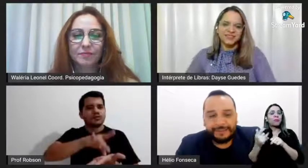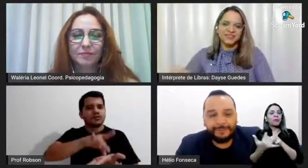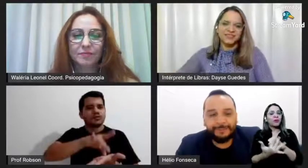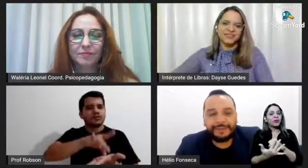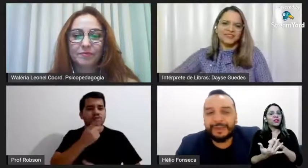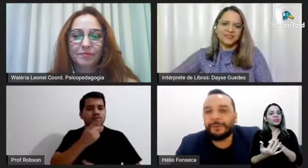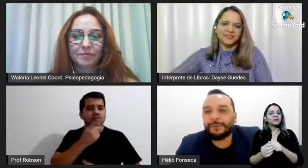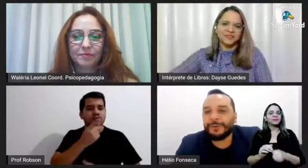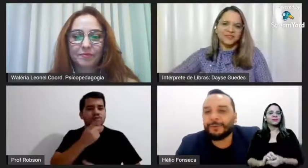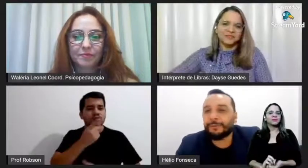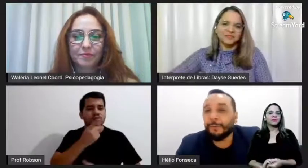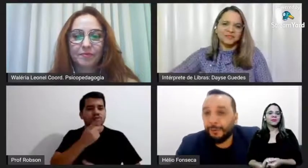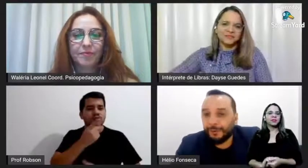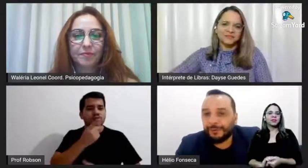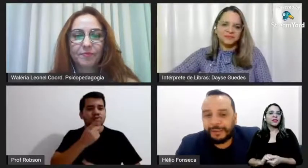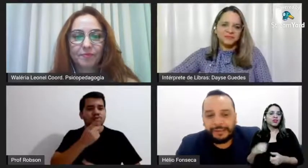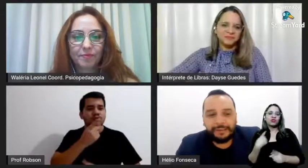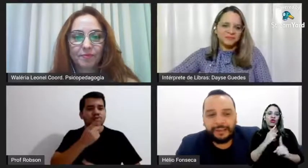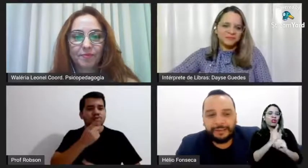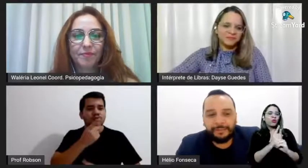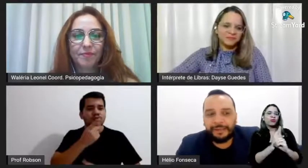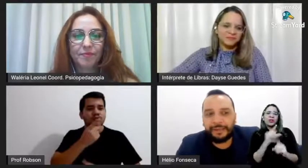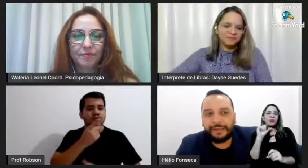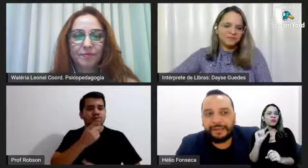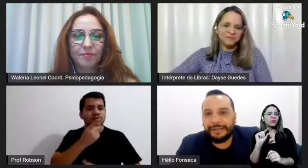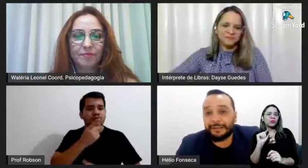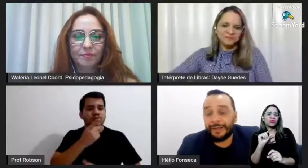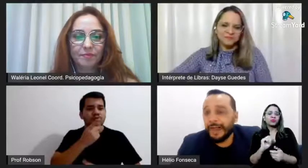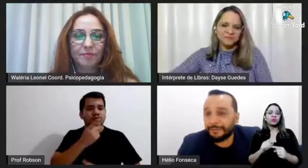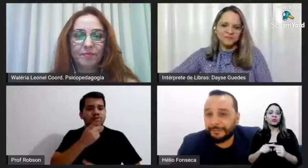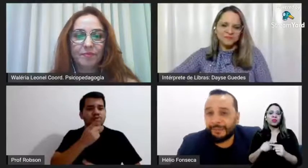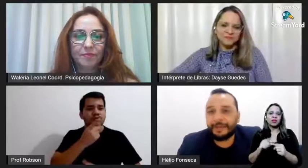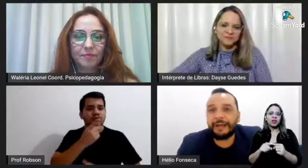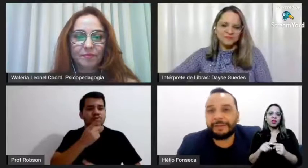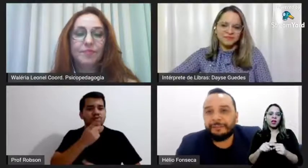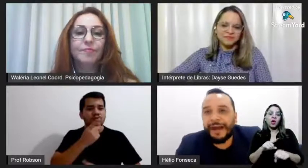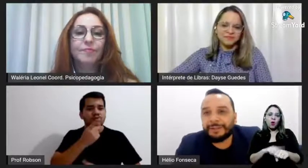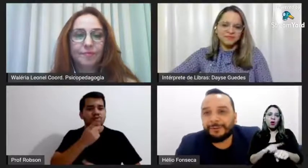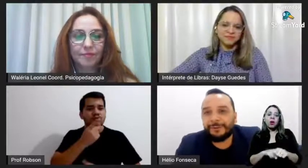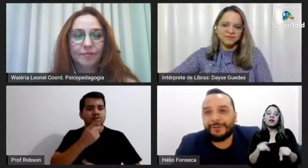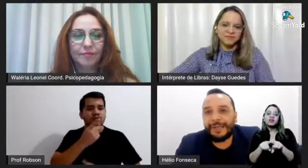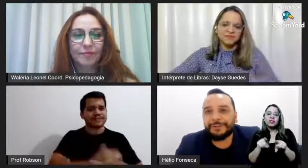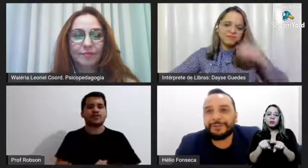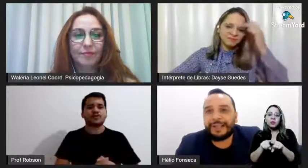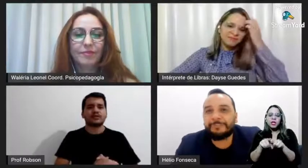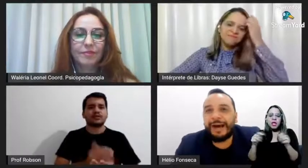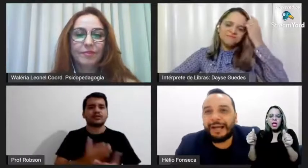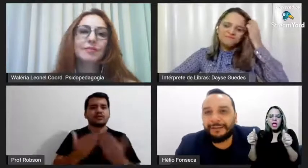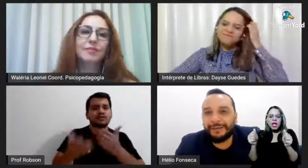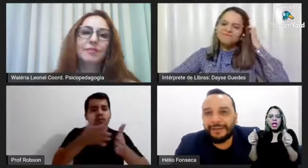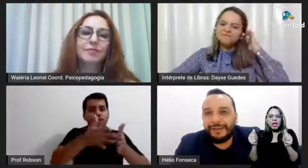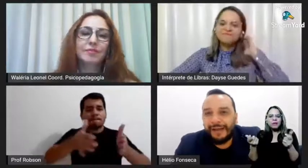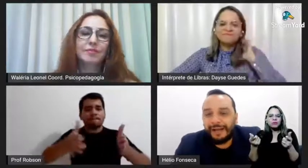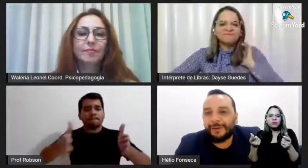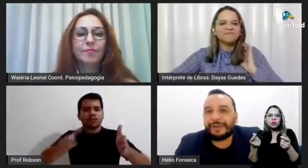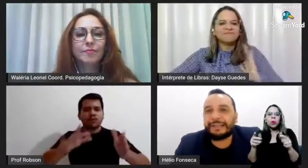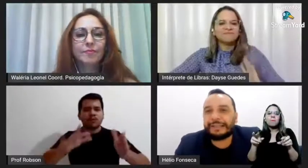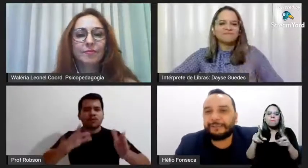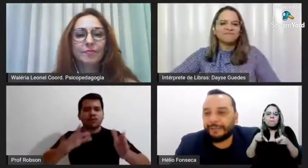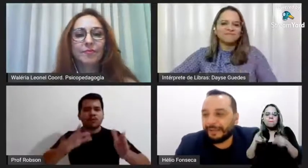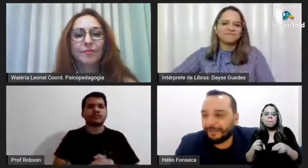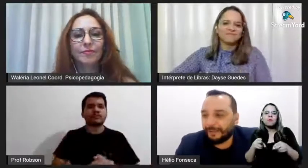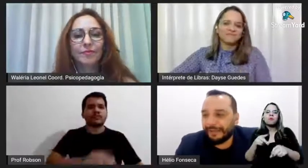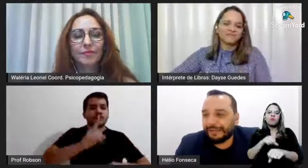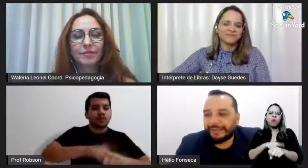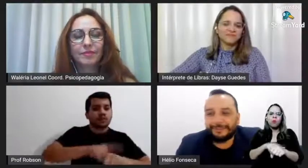nós estamos se encontrando pouco, né? E até porque esse horário também é um horário que bate com o meu horário de trabalho. Agora,